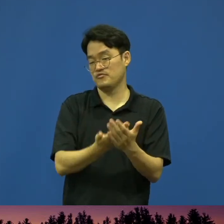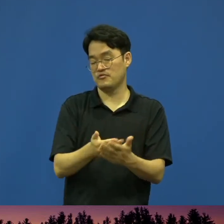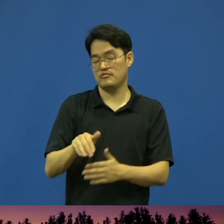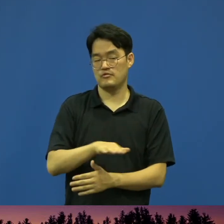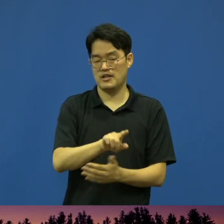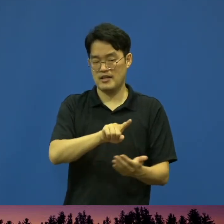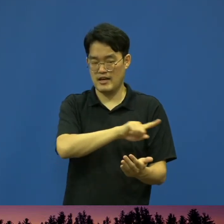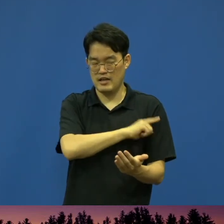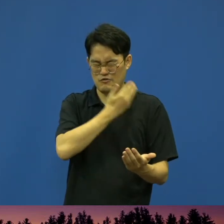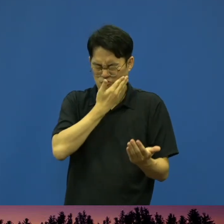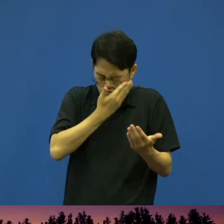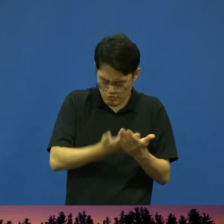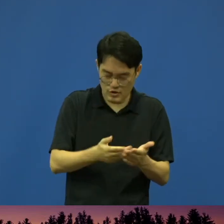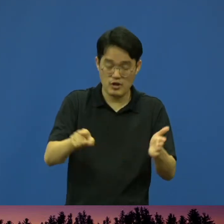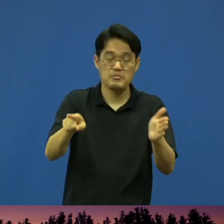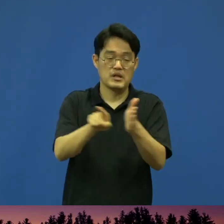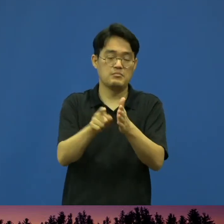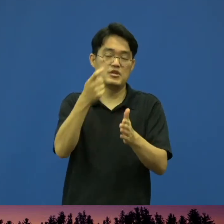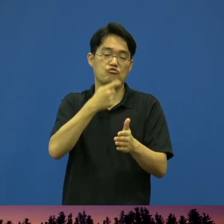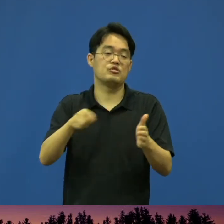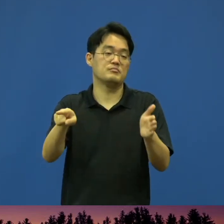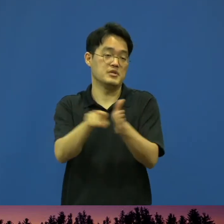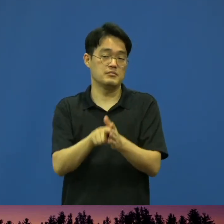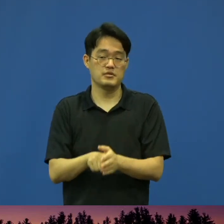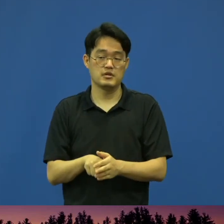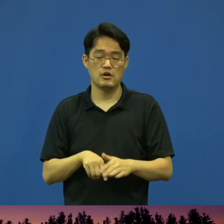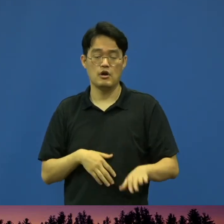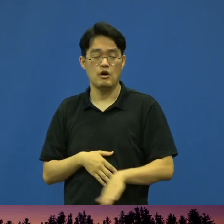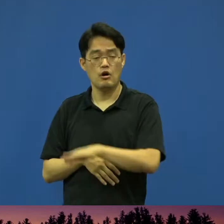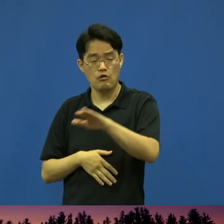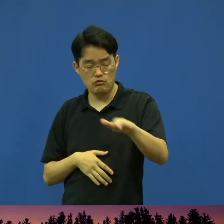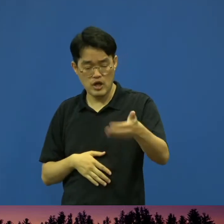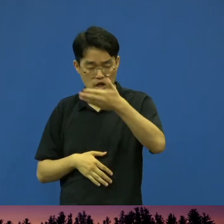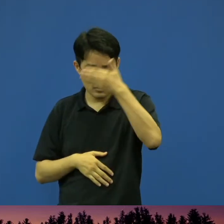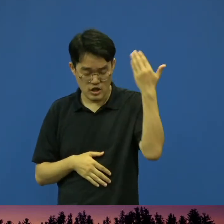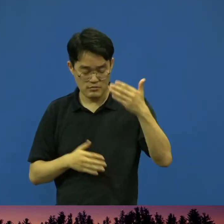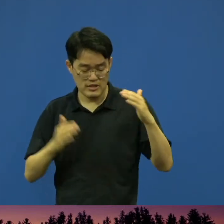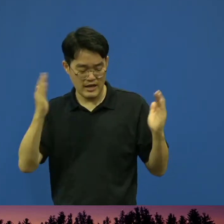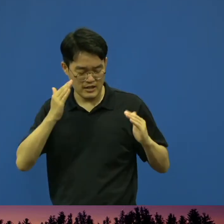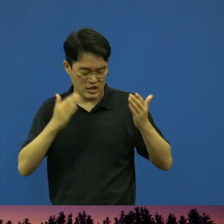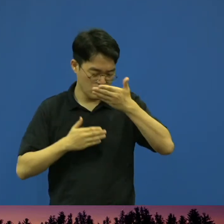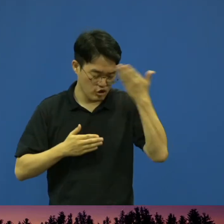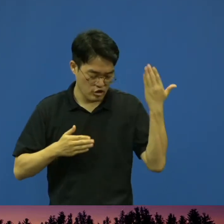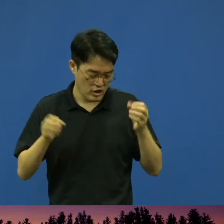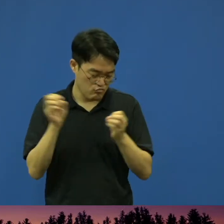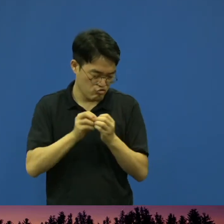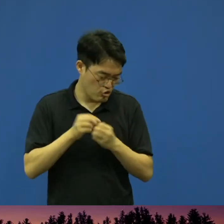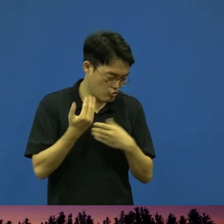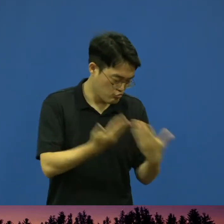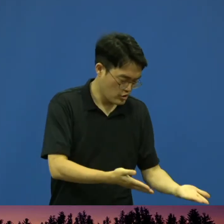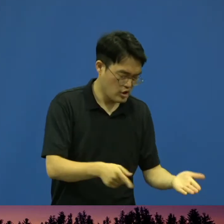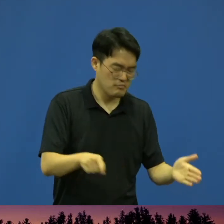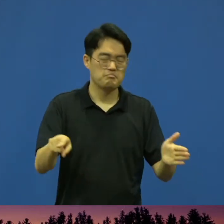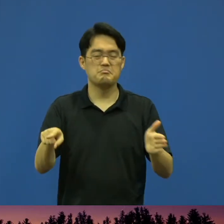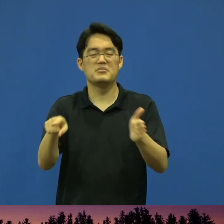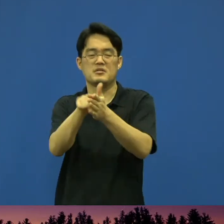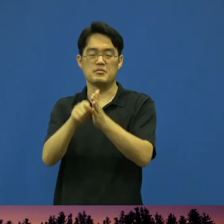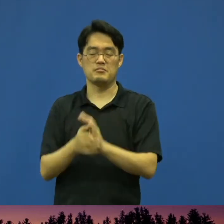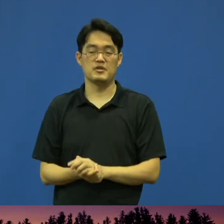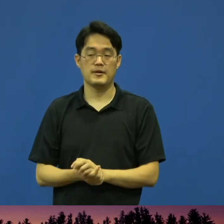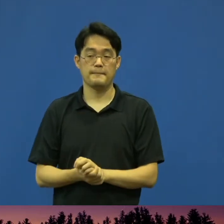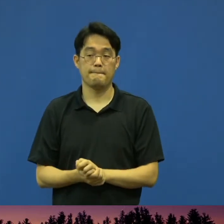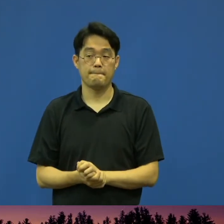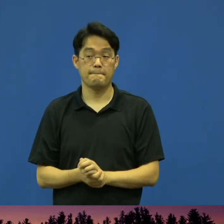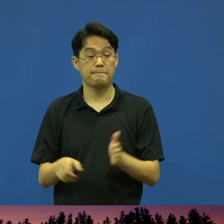중요한 것은 믿음인 줄로 믿습니다. 우리 다음 세대에게 우리가 물려줘야 될 것은 믿음인 줄로 믿습니다. 믿음은 왜